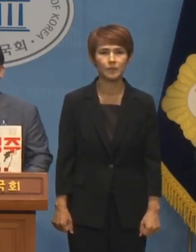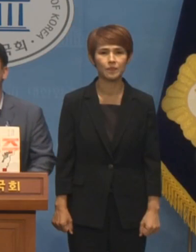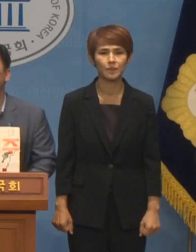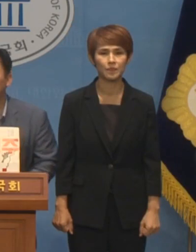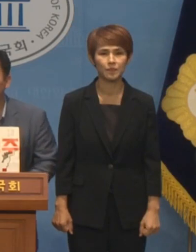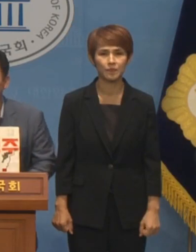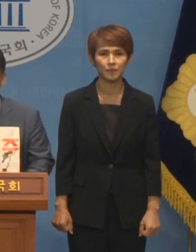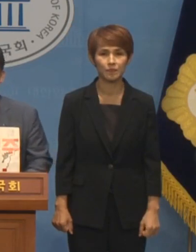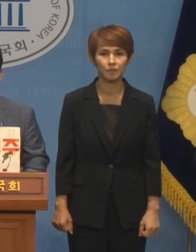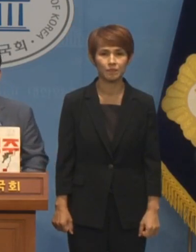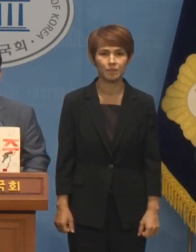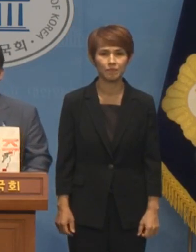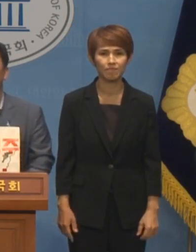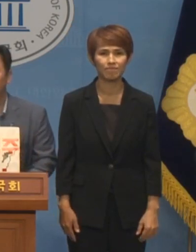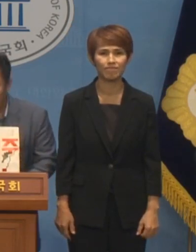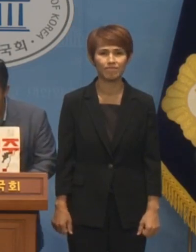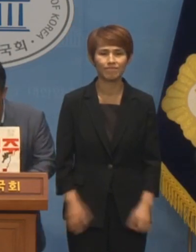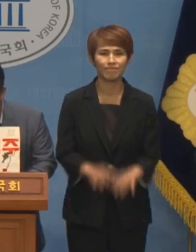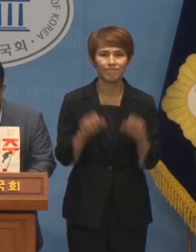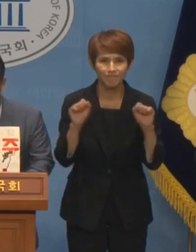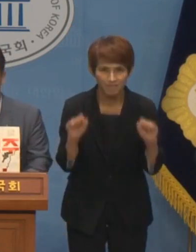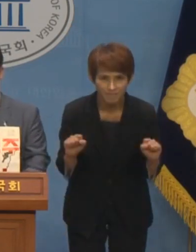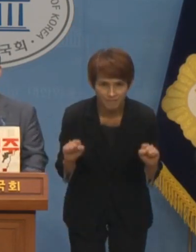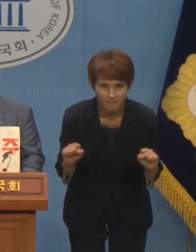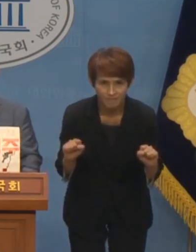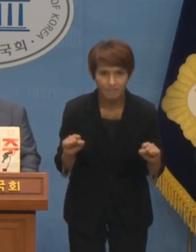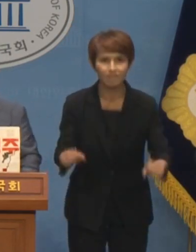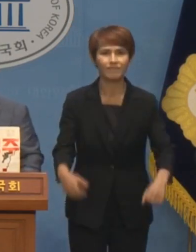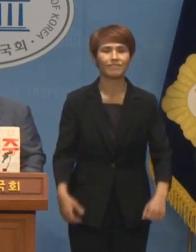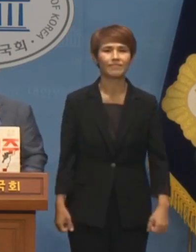국회 출입기자님들께 인사드립니다. 안녕하십니까?